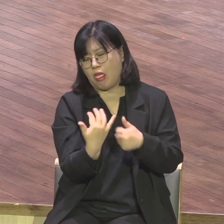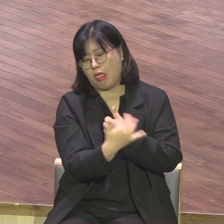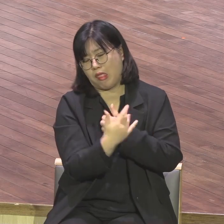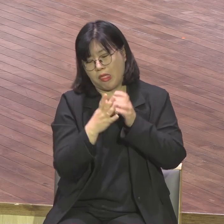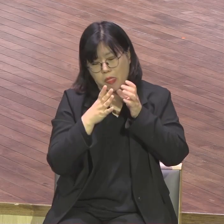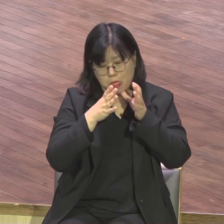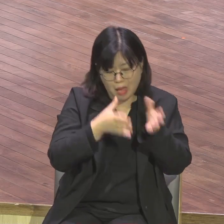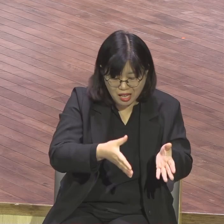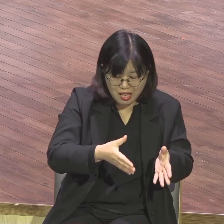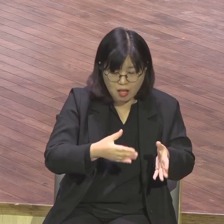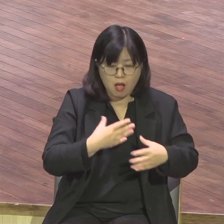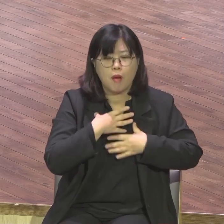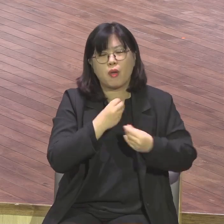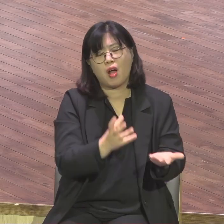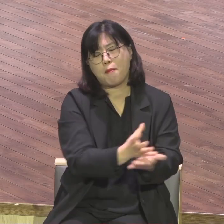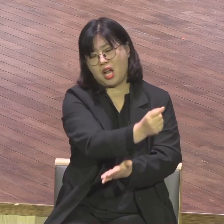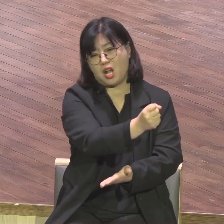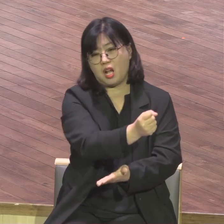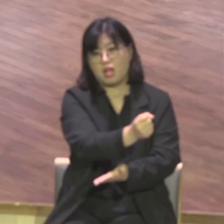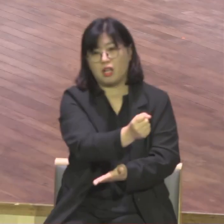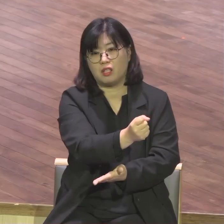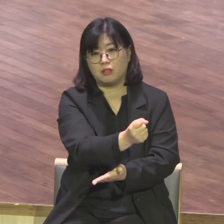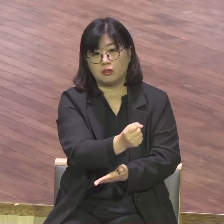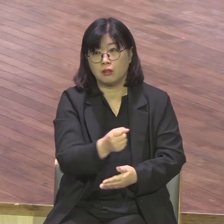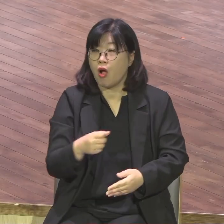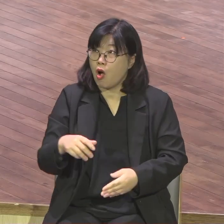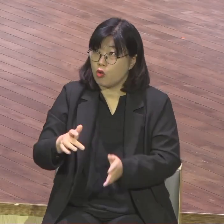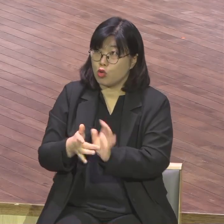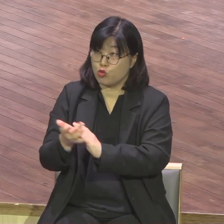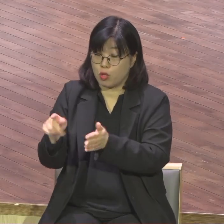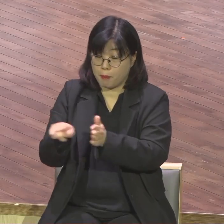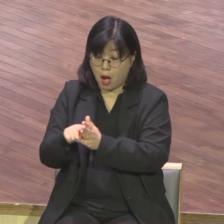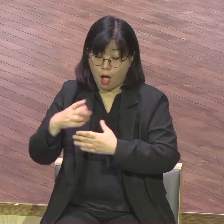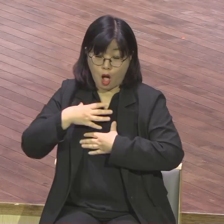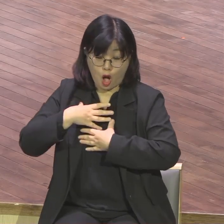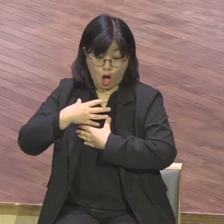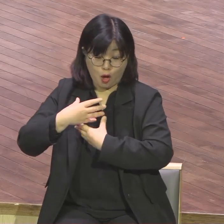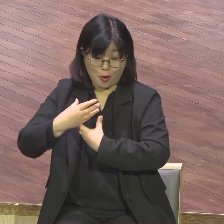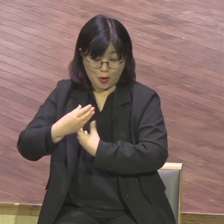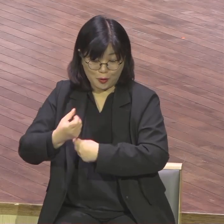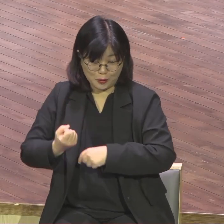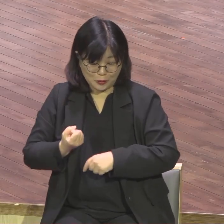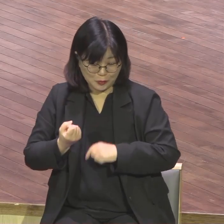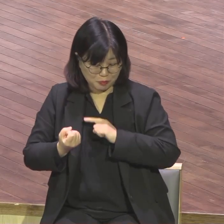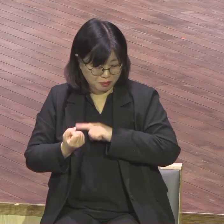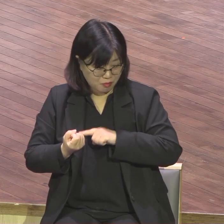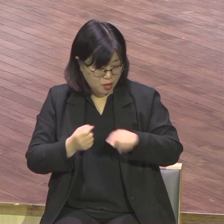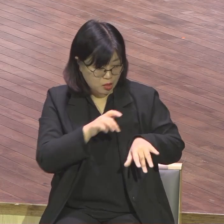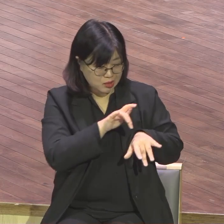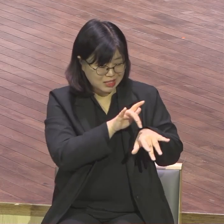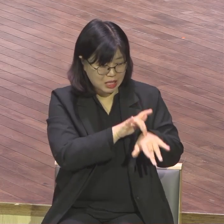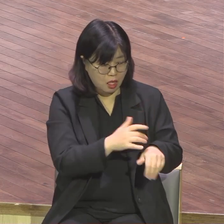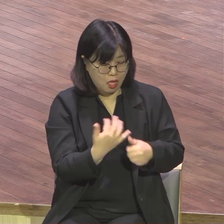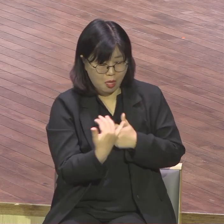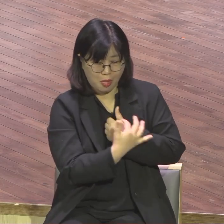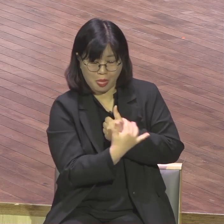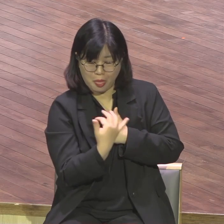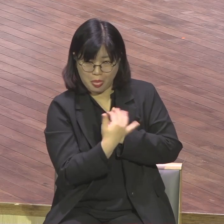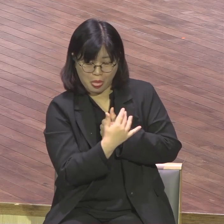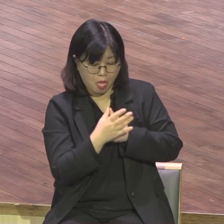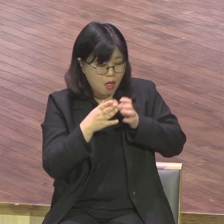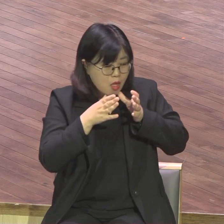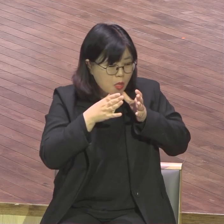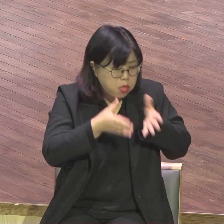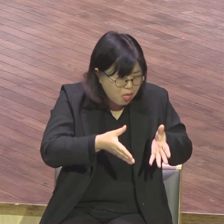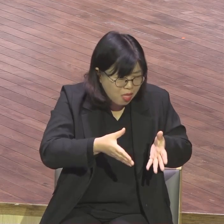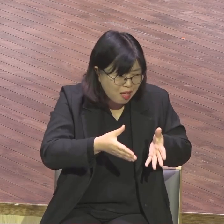편안을 빼앗겨버려요. 평강이 아니라 마음속에 뭐가 있냐? 염려, 근심, 불안, 두려움이 확 빠져